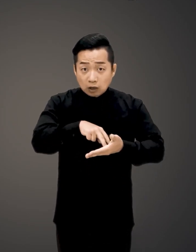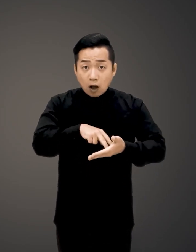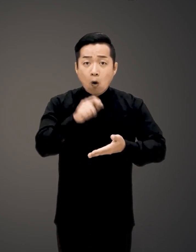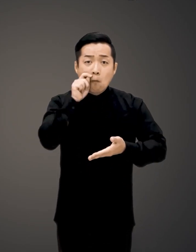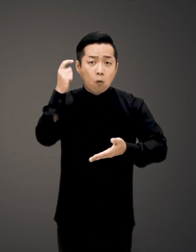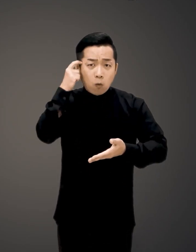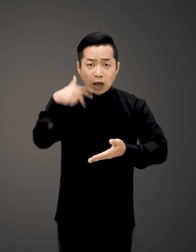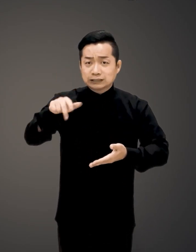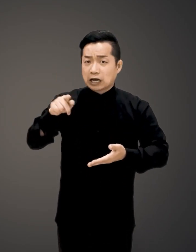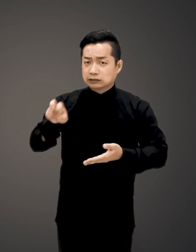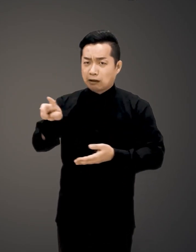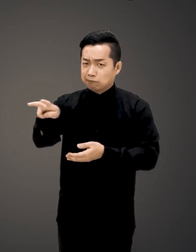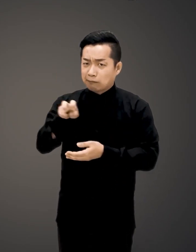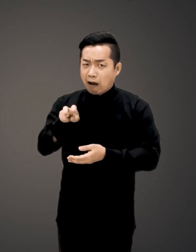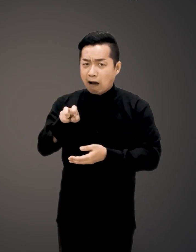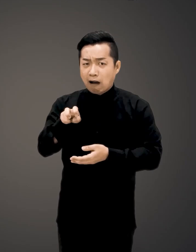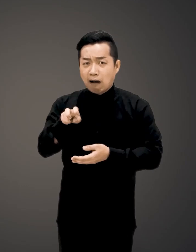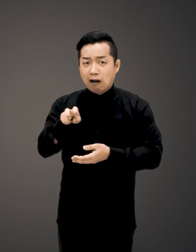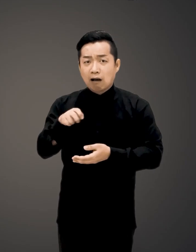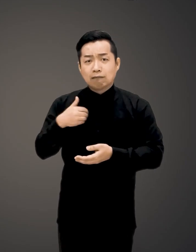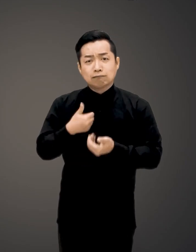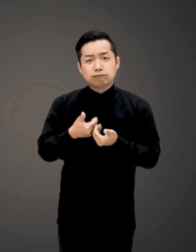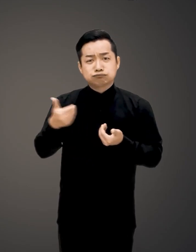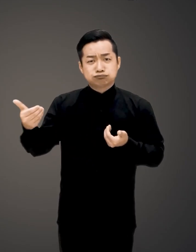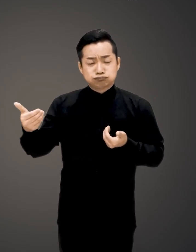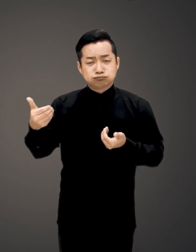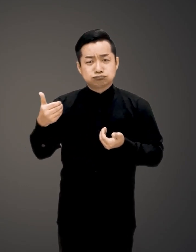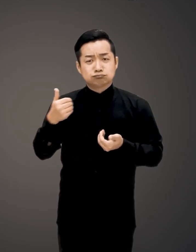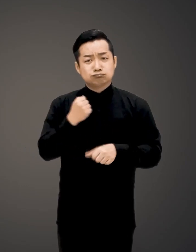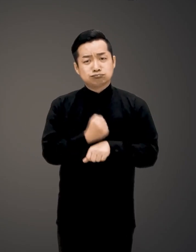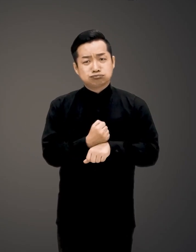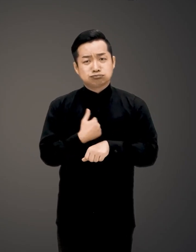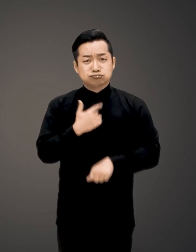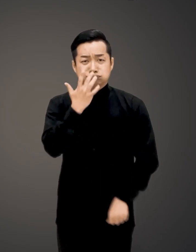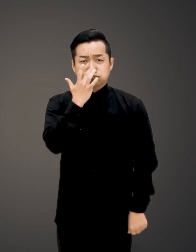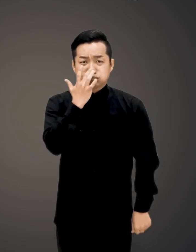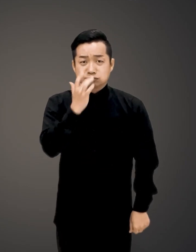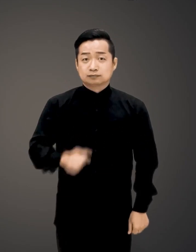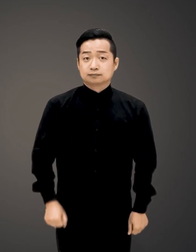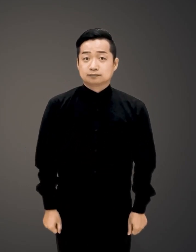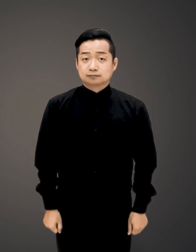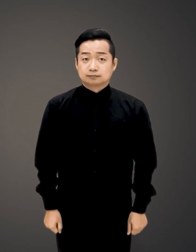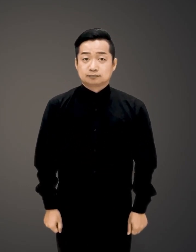어째서 고모는 이토록이나 자담을 꺼려 내게서 멀어지게 하는지 이해할 수 없었다.